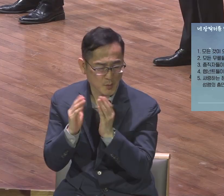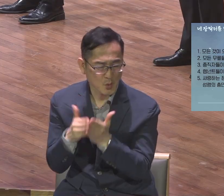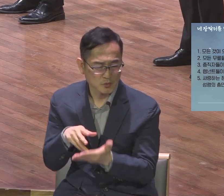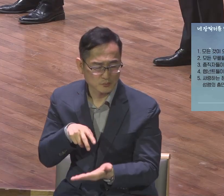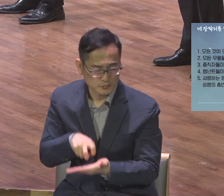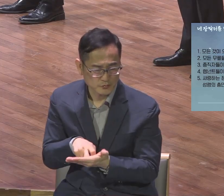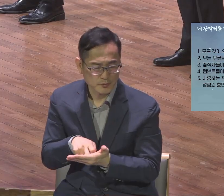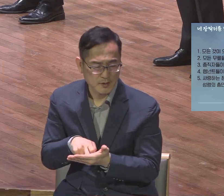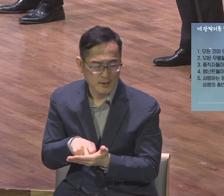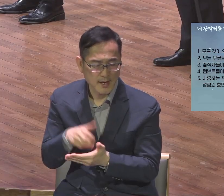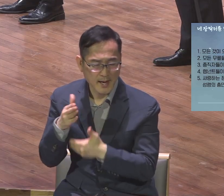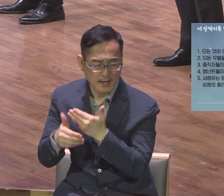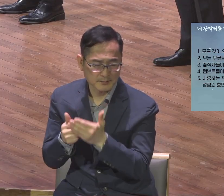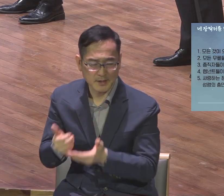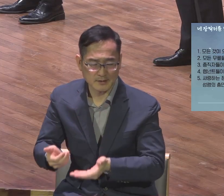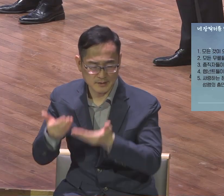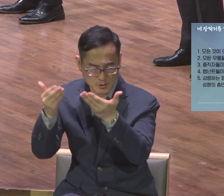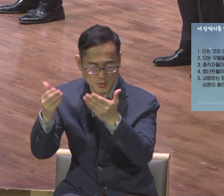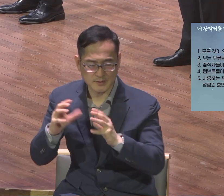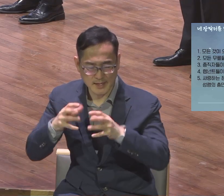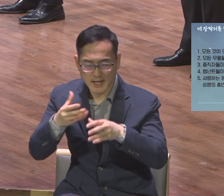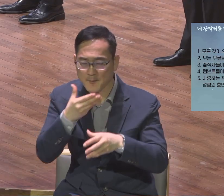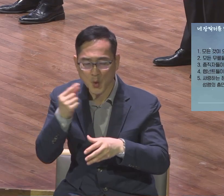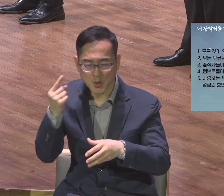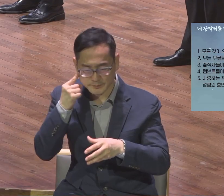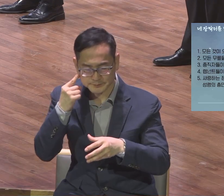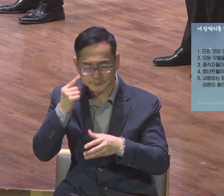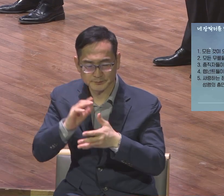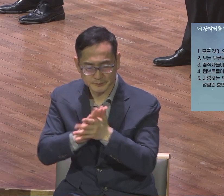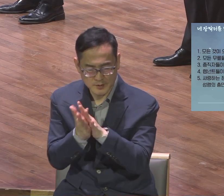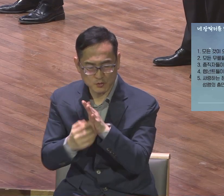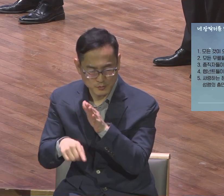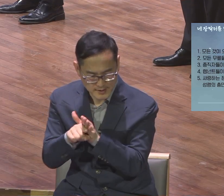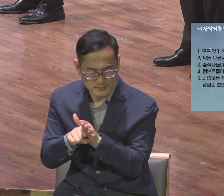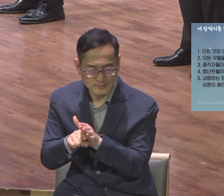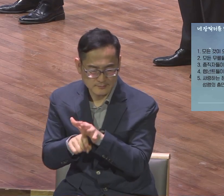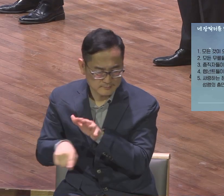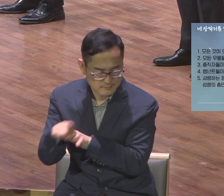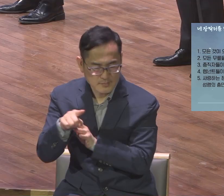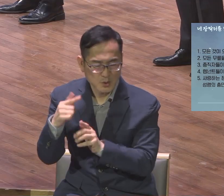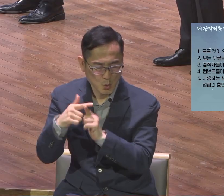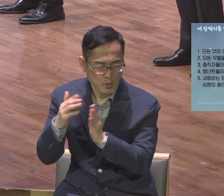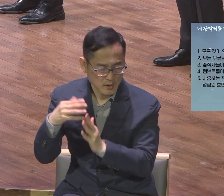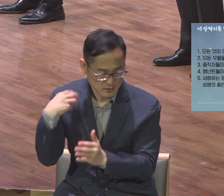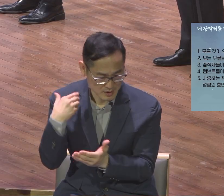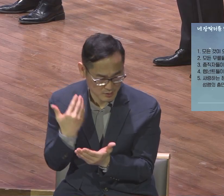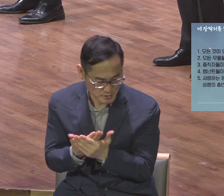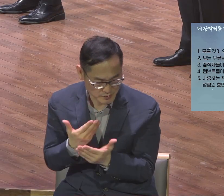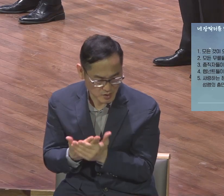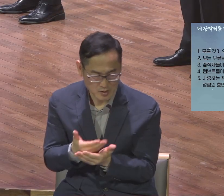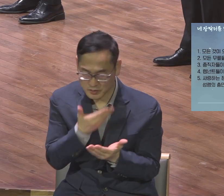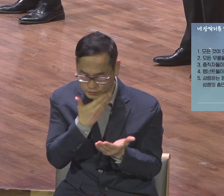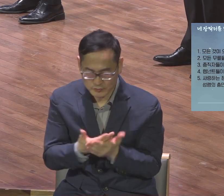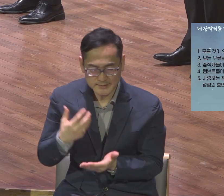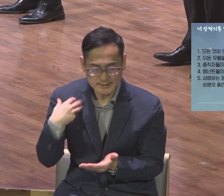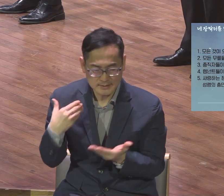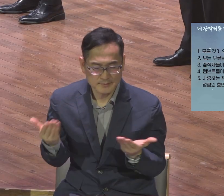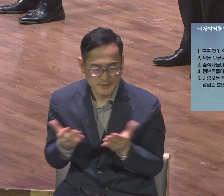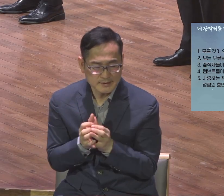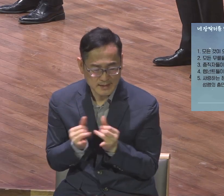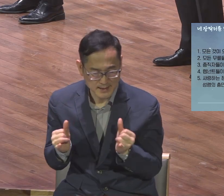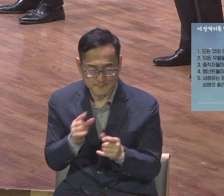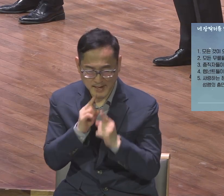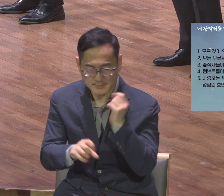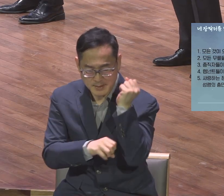무릎을 성삼위 하나님께 드리며 세계복음화를 향해 전진하며 나아가게 하여 주옵소서. 모든 순직자들 말씀에 뿌리